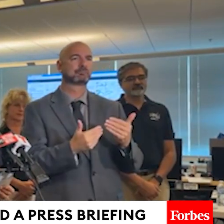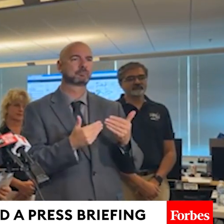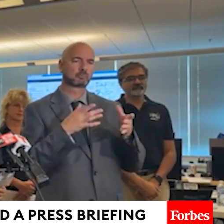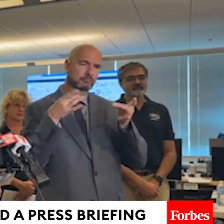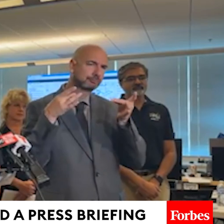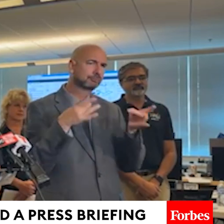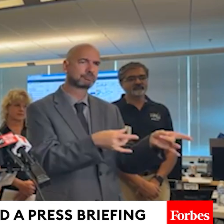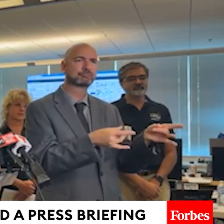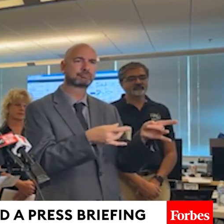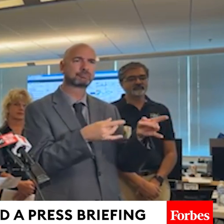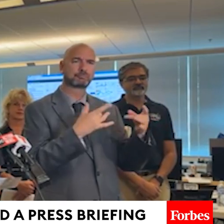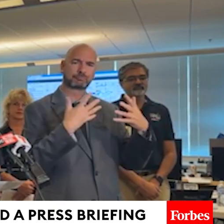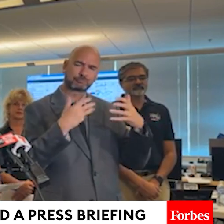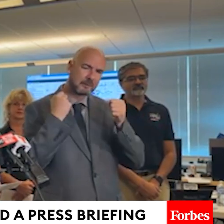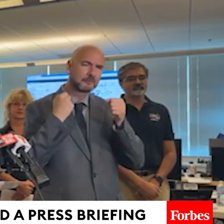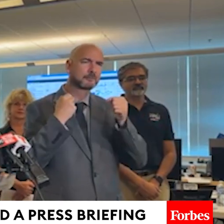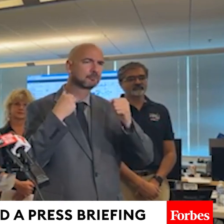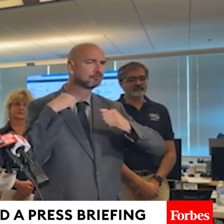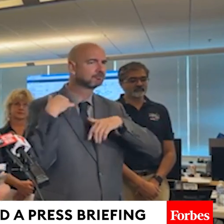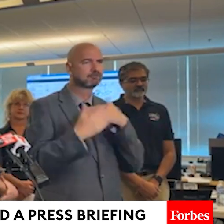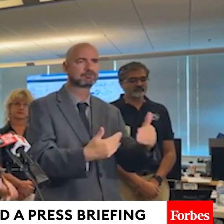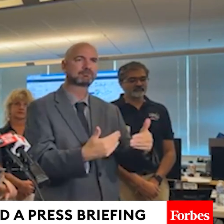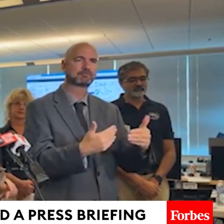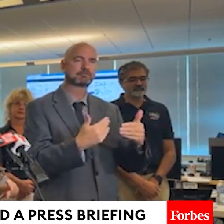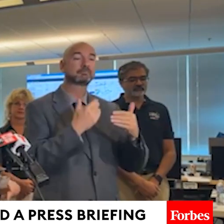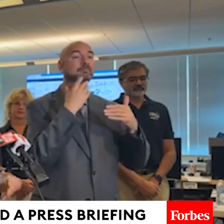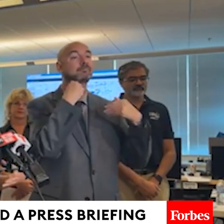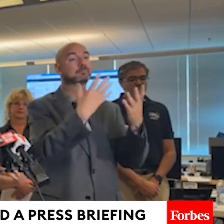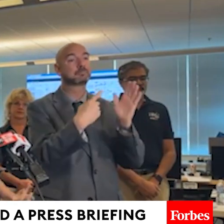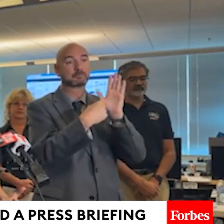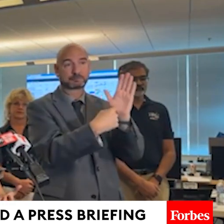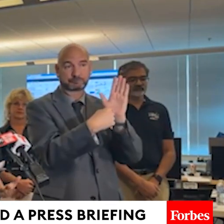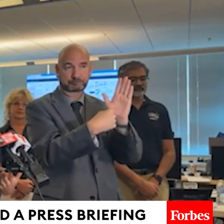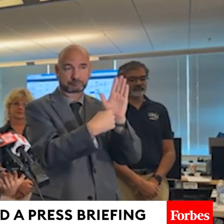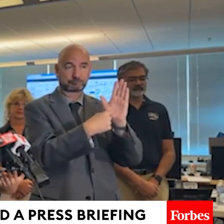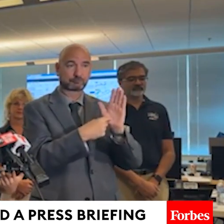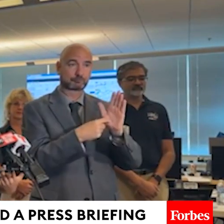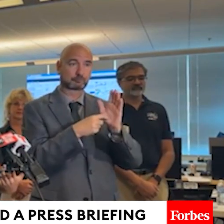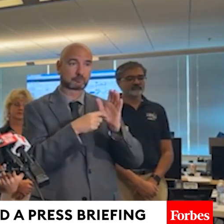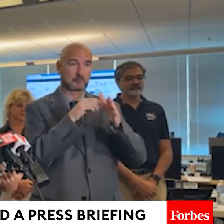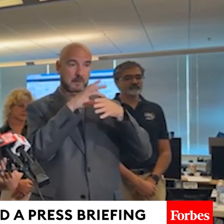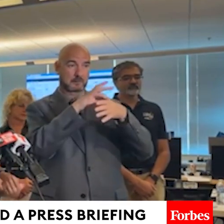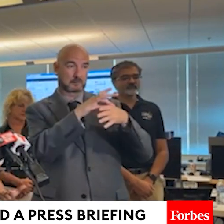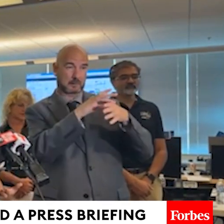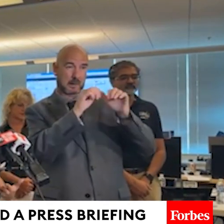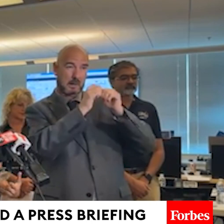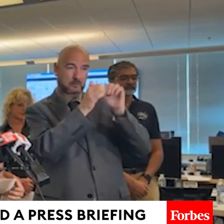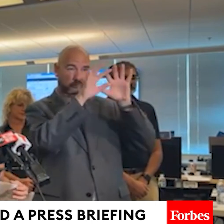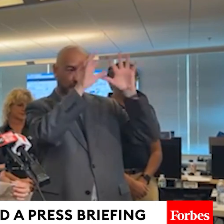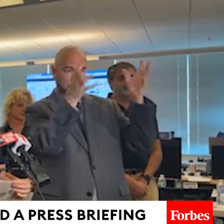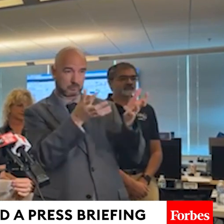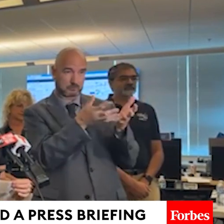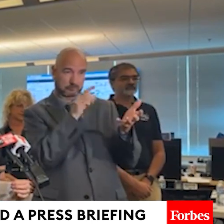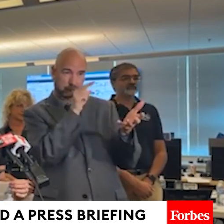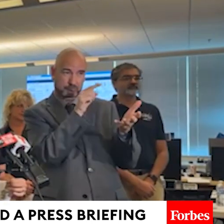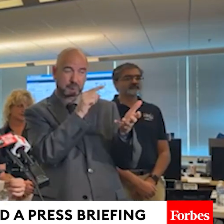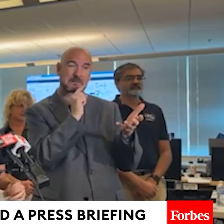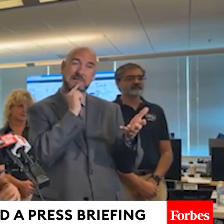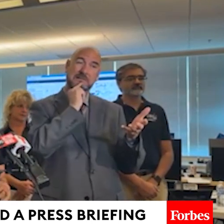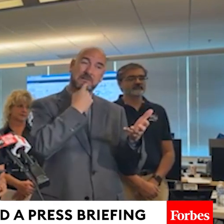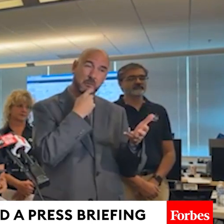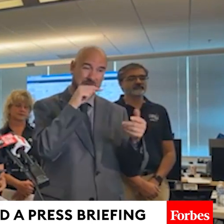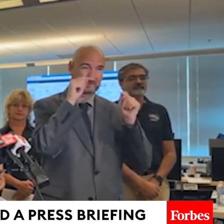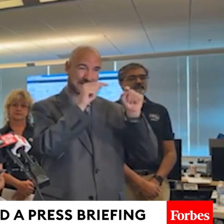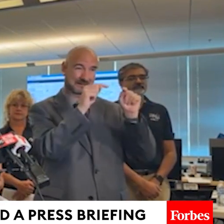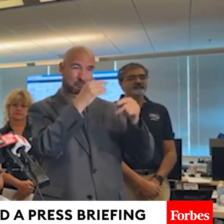rápido. Para darles un ejemplo, el contexto de qué tan grave y qué tan la magnitud de este proceso,